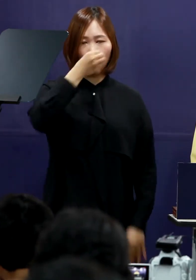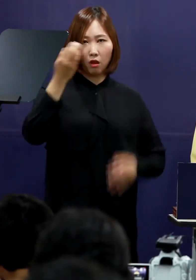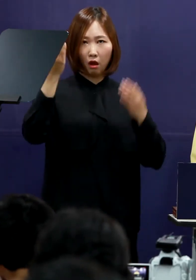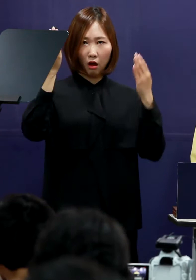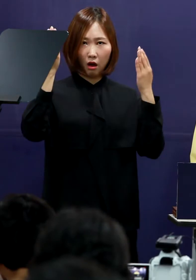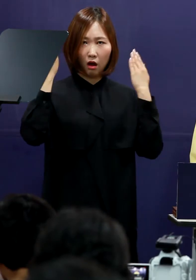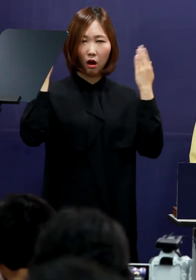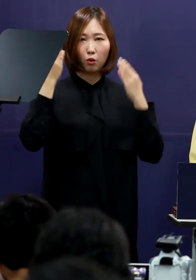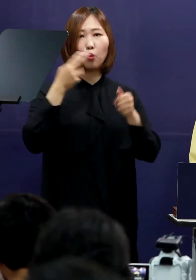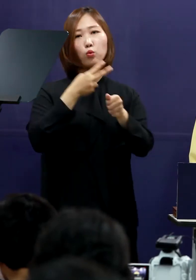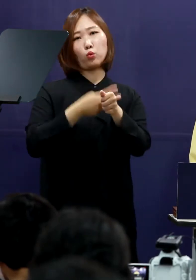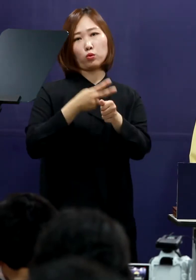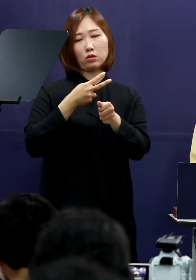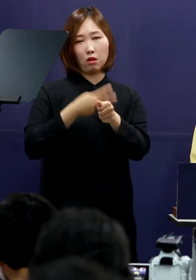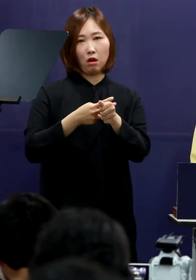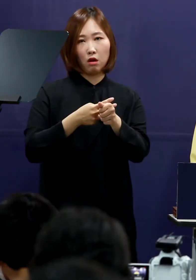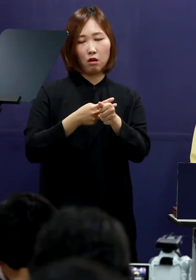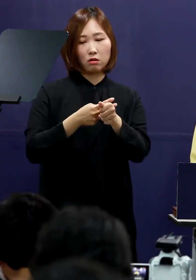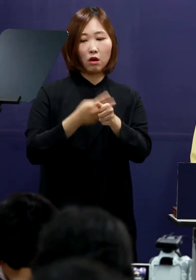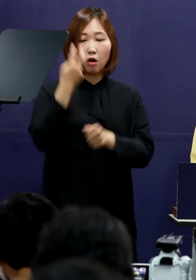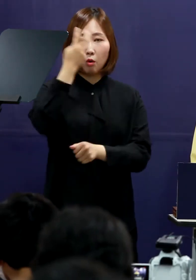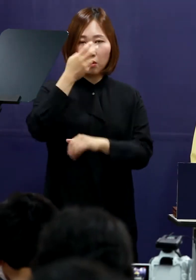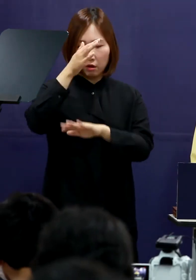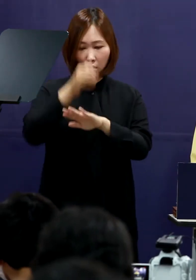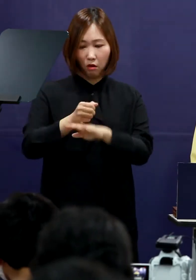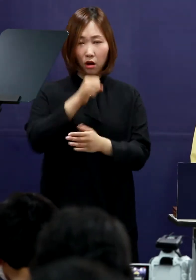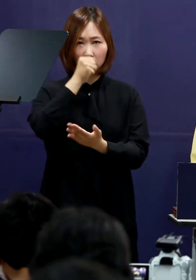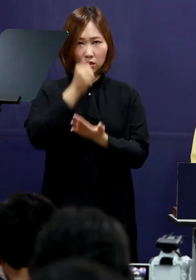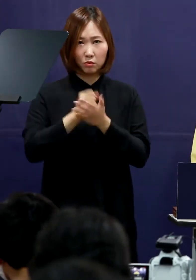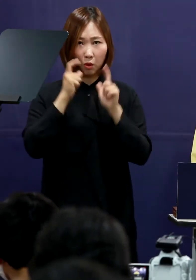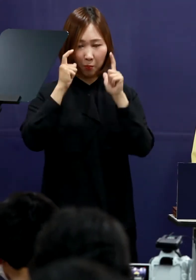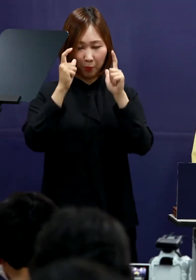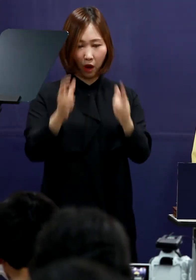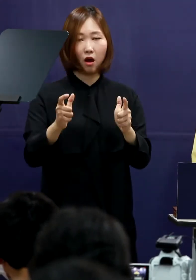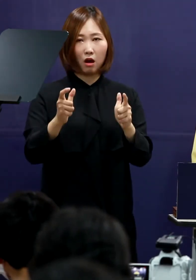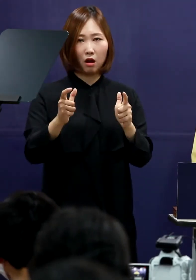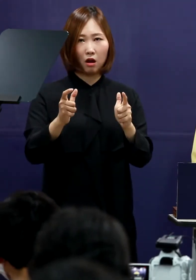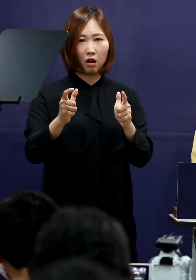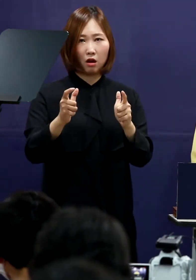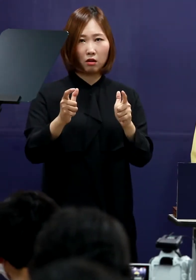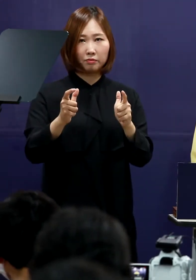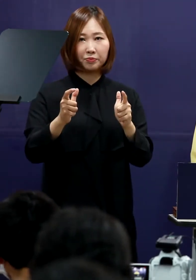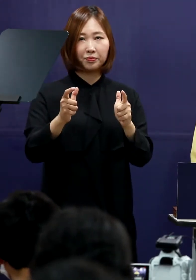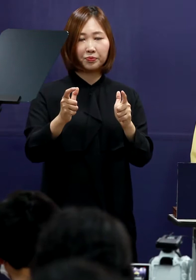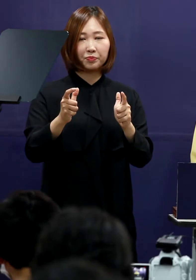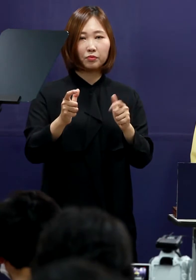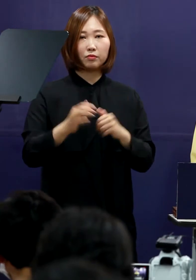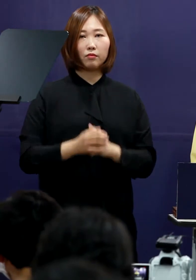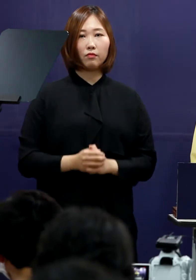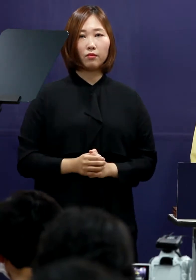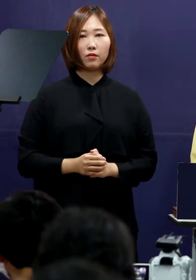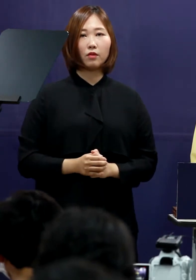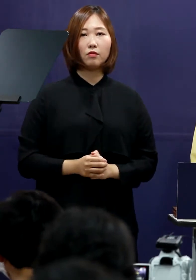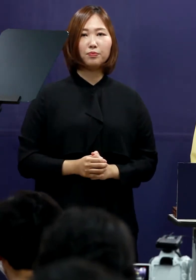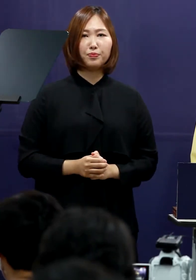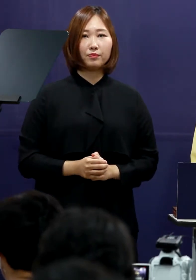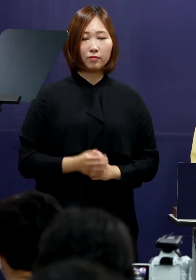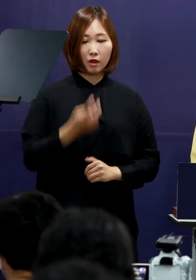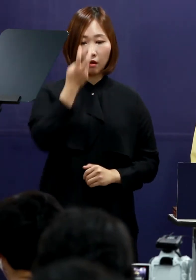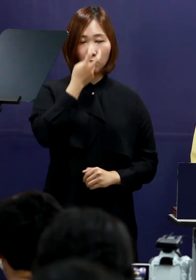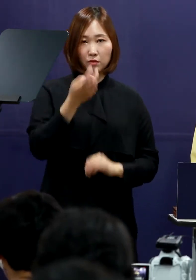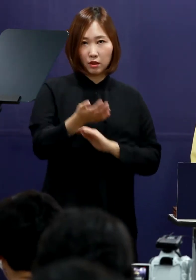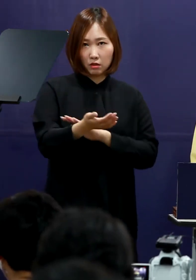이분에 대해서는 검사 결과 음성으로 밝혀졌고 또 검사